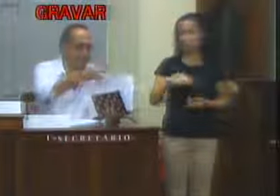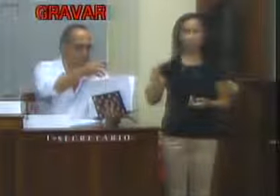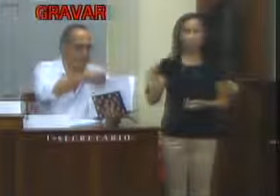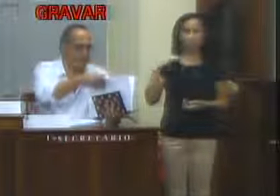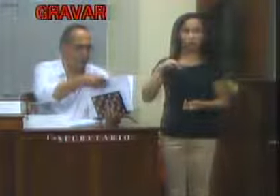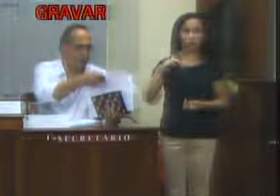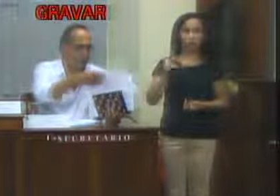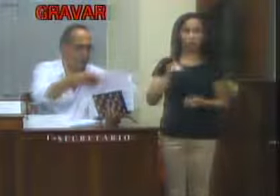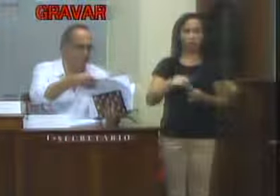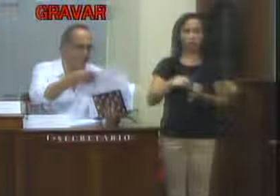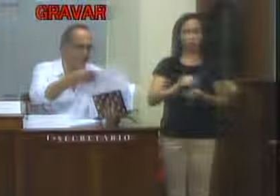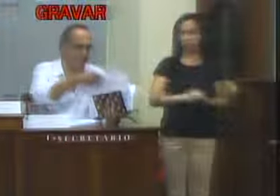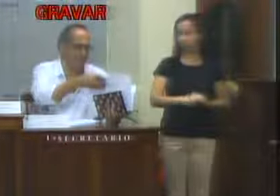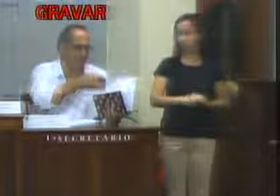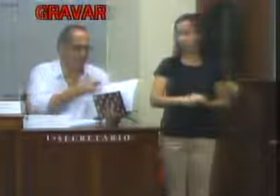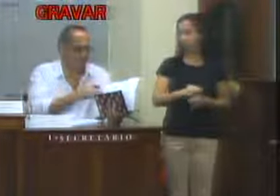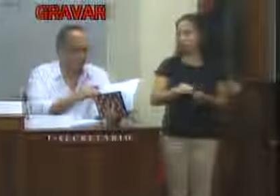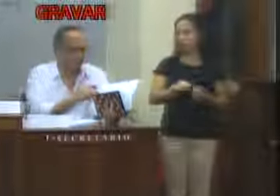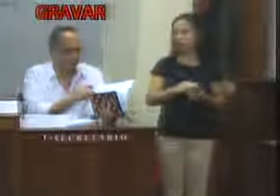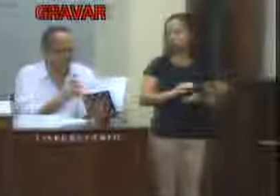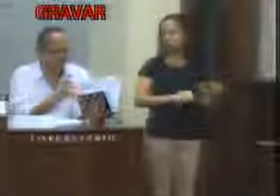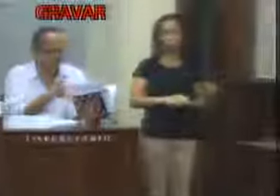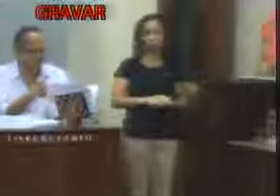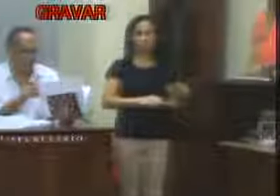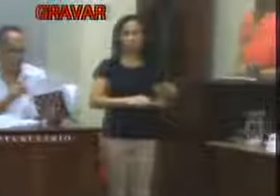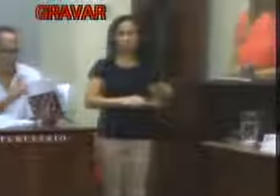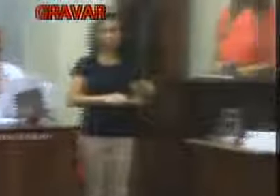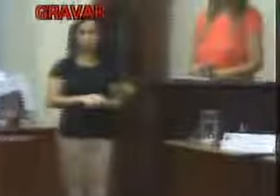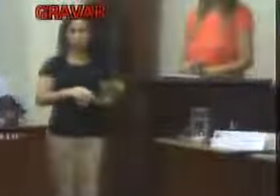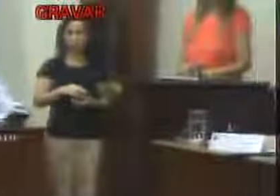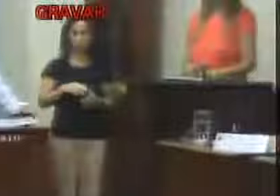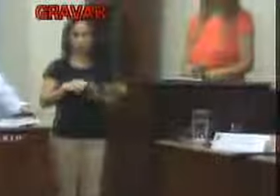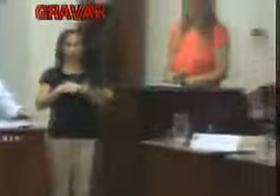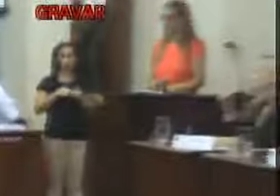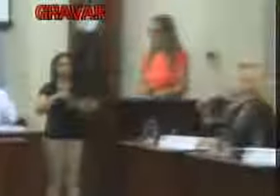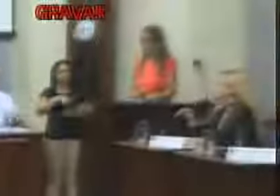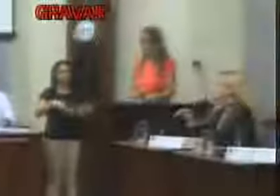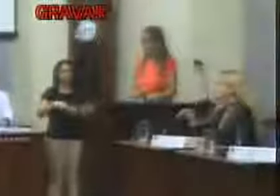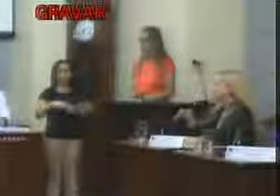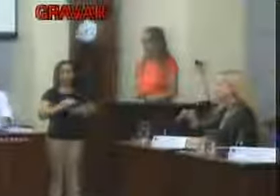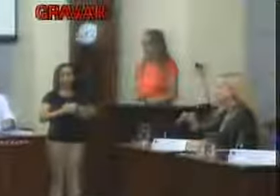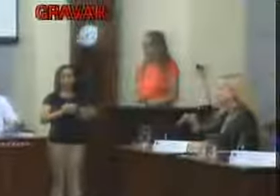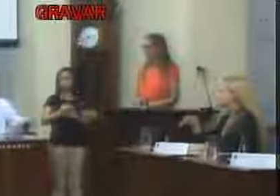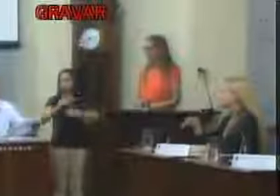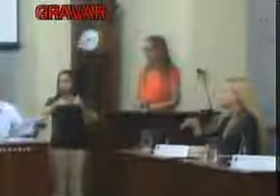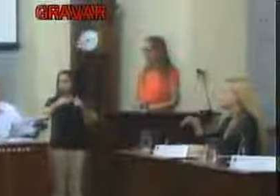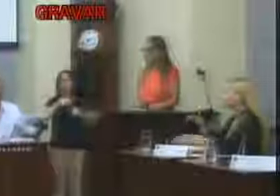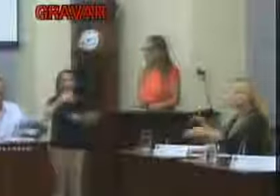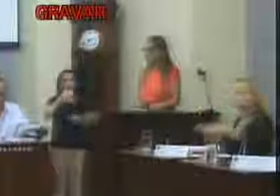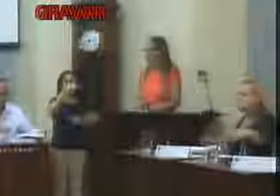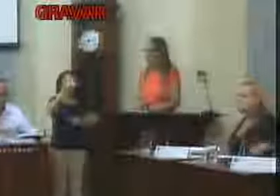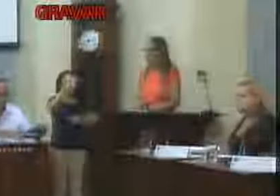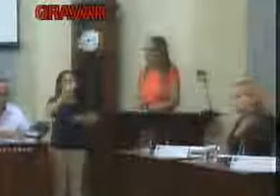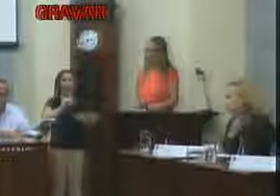Vereadora Michele Cabral, como autora do requerimento, inicia e eu vou seguir a